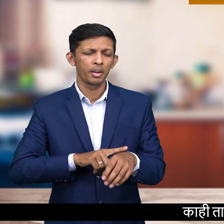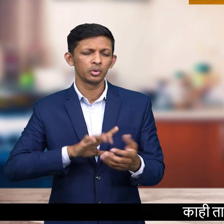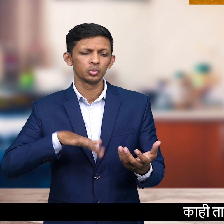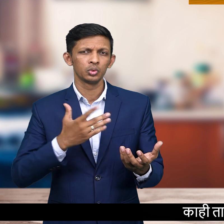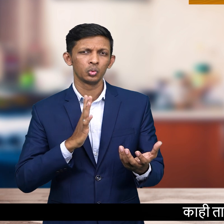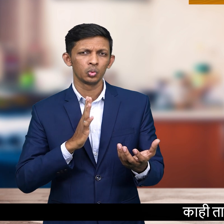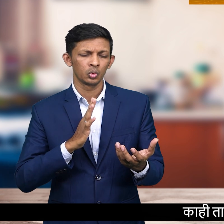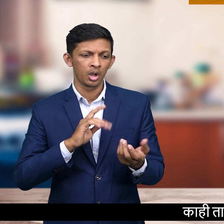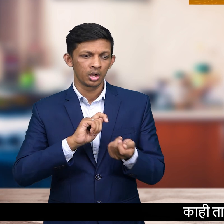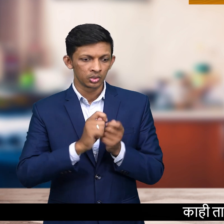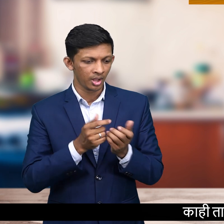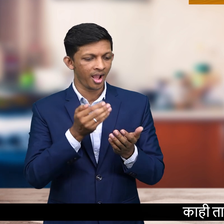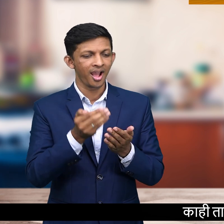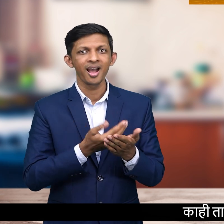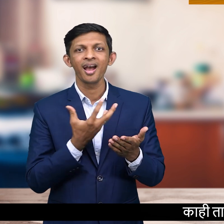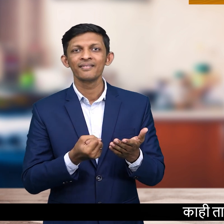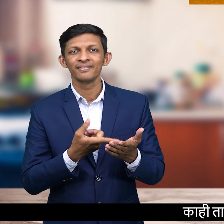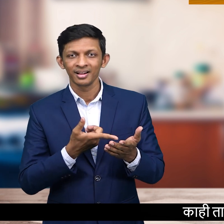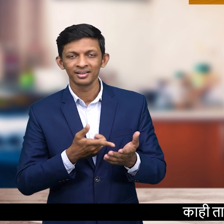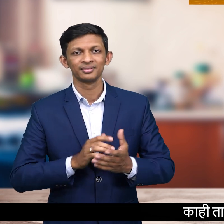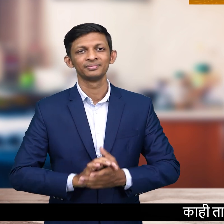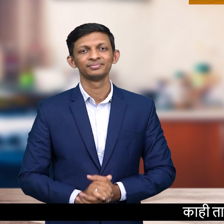दह्यात बदलते.